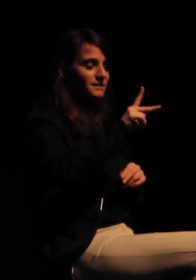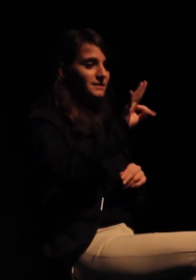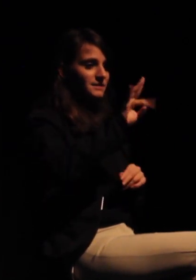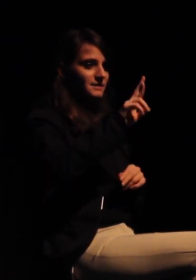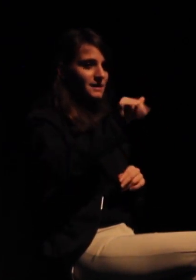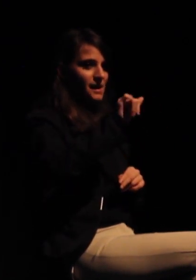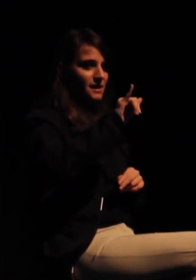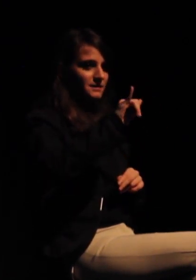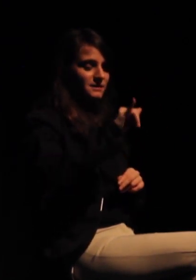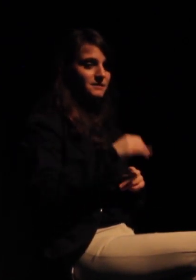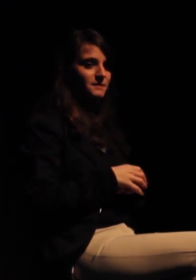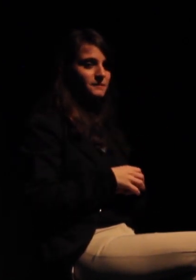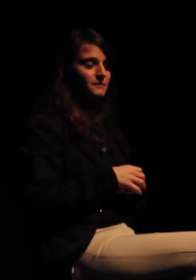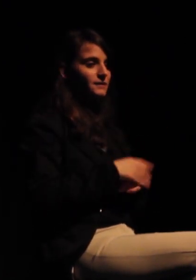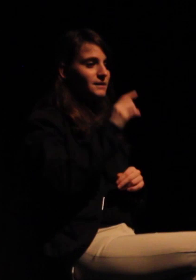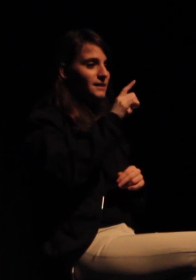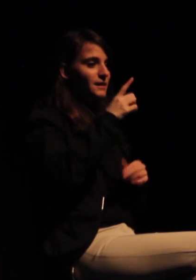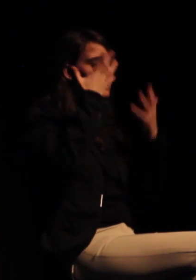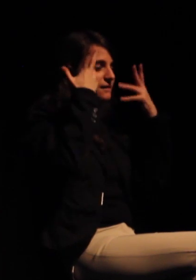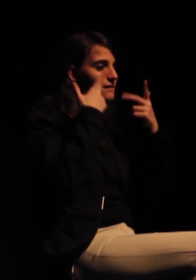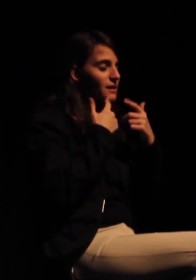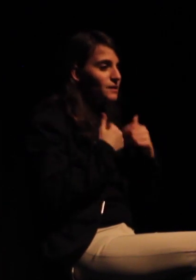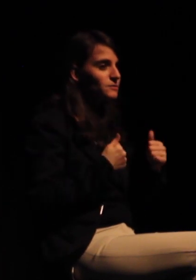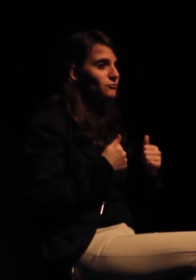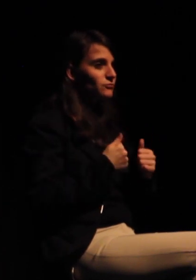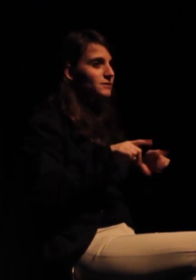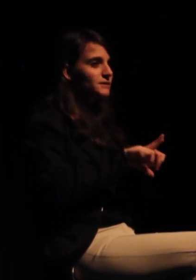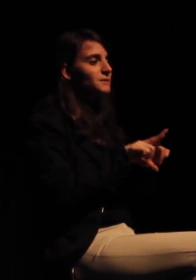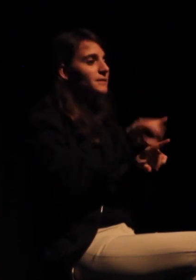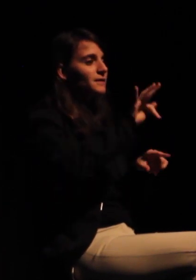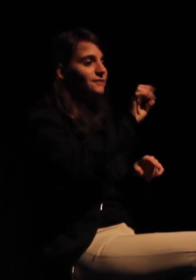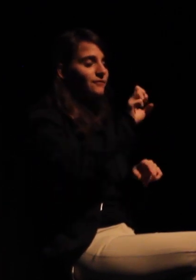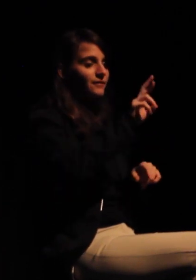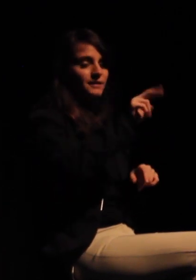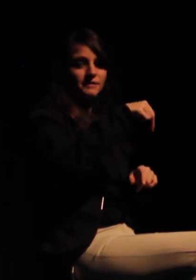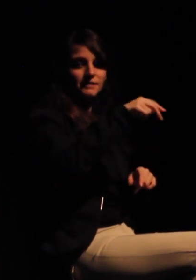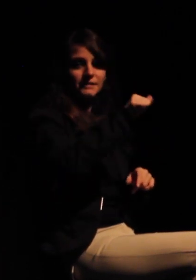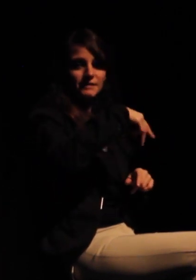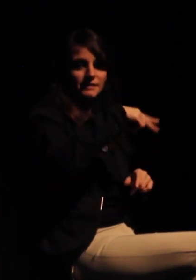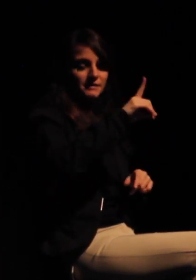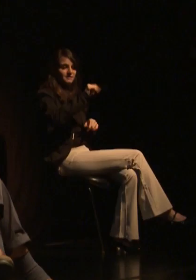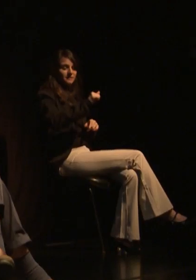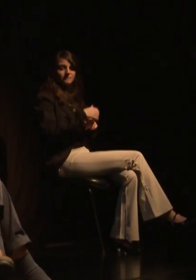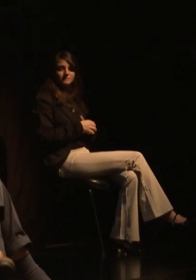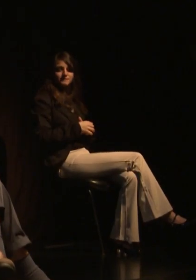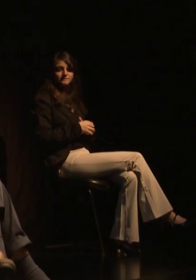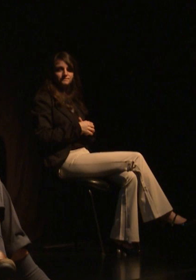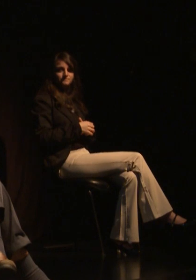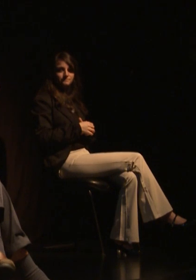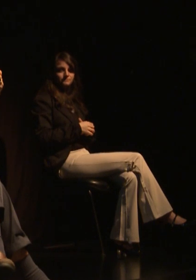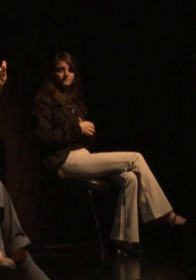Versão cinematográfica do Leon Hirschman com a Fernanda Montenegro. A cena mais linda é aquela cena do... É uma